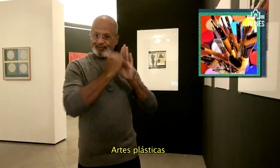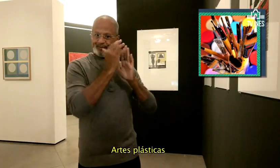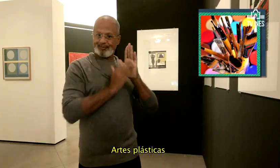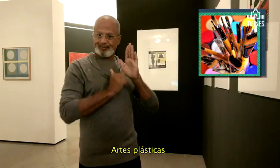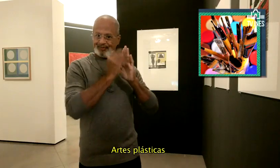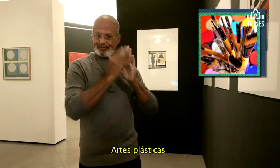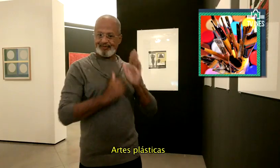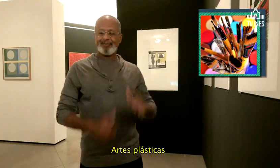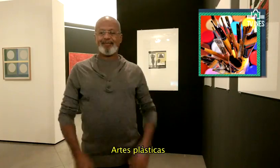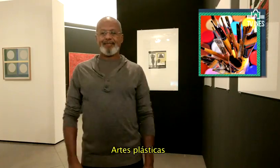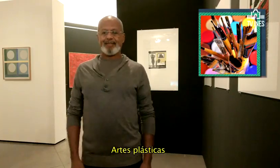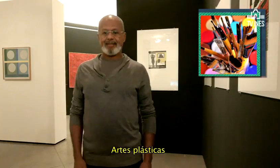Artes plásticas.